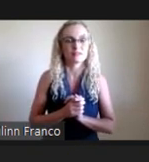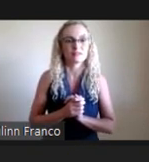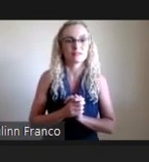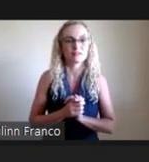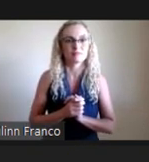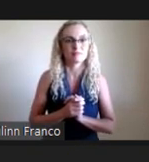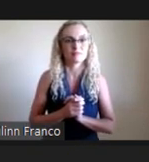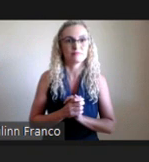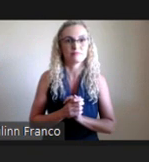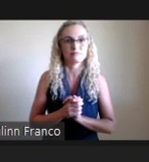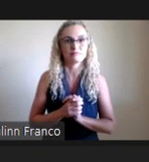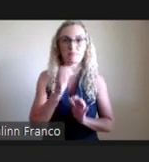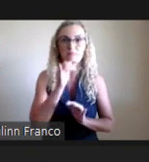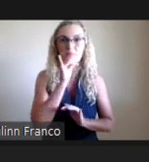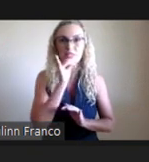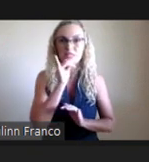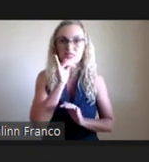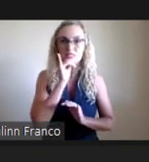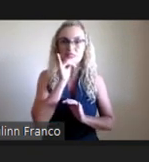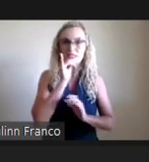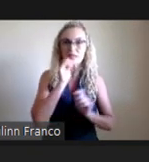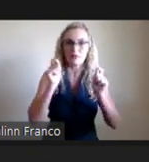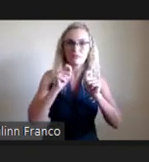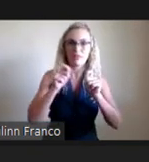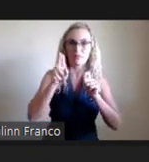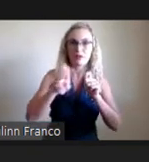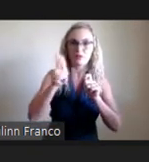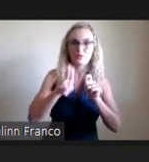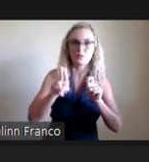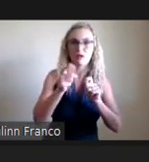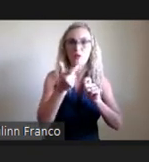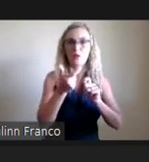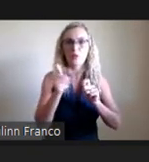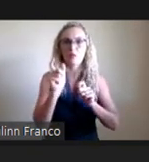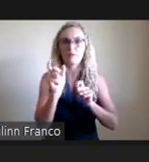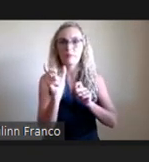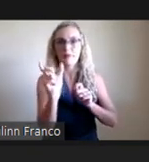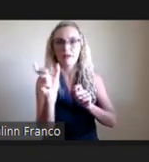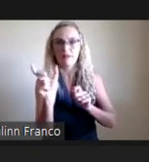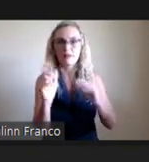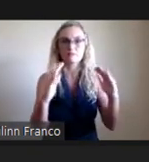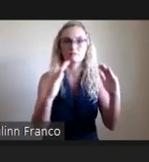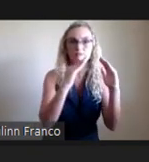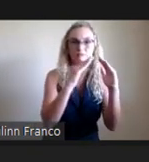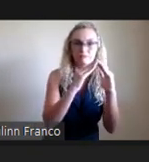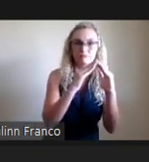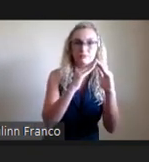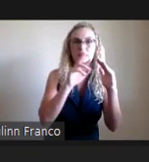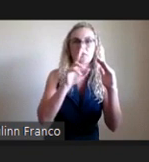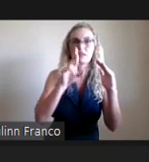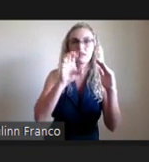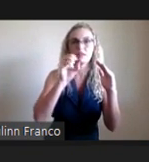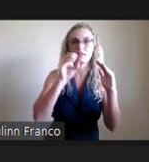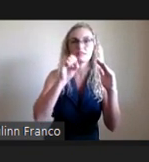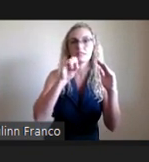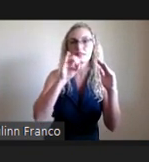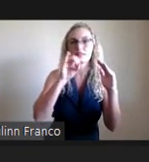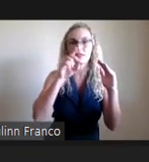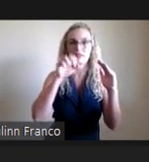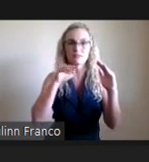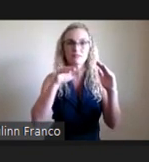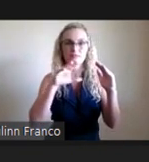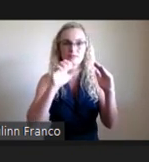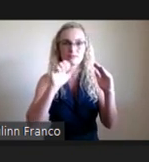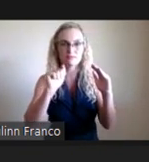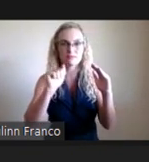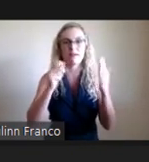em termos linguísticos ou tem outras estratégias que vocês poderiam usar para falar é residência, é casa, para